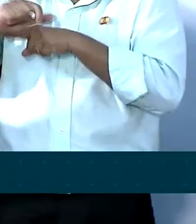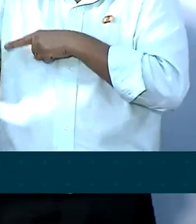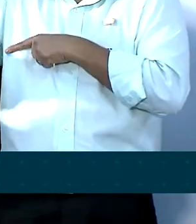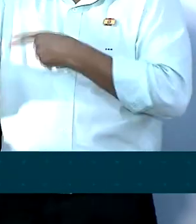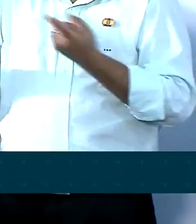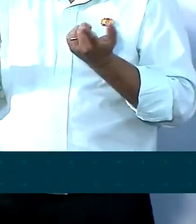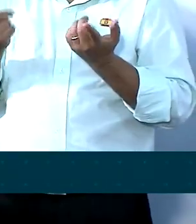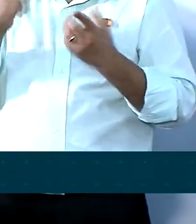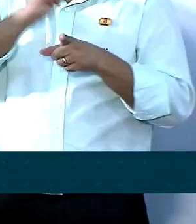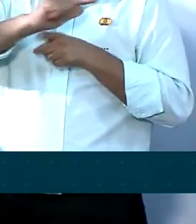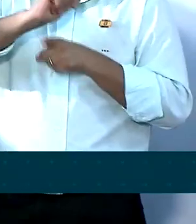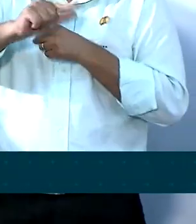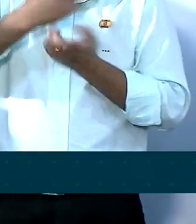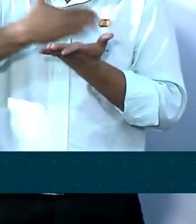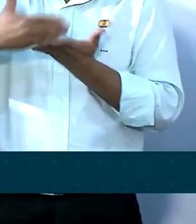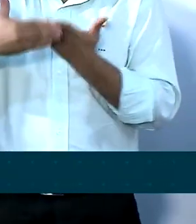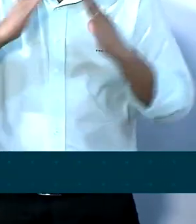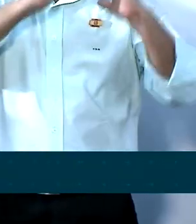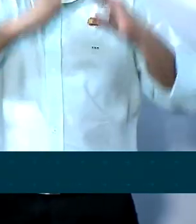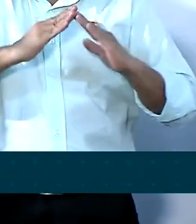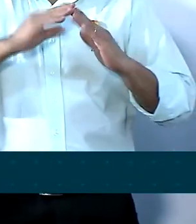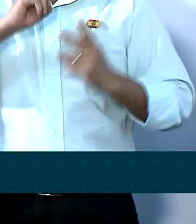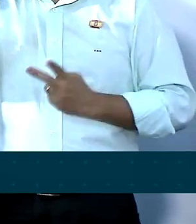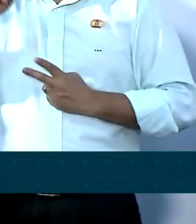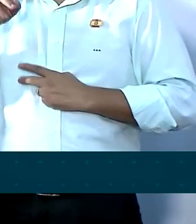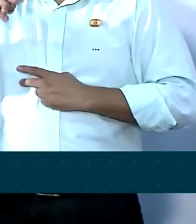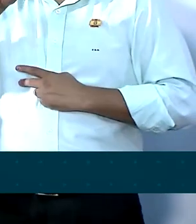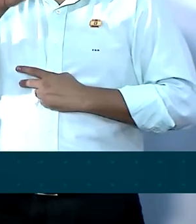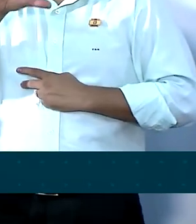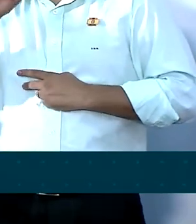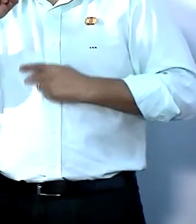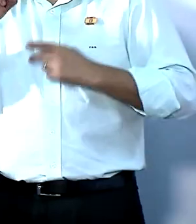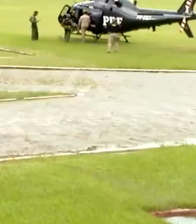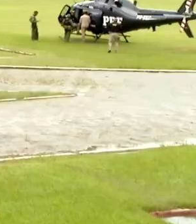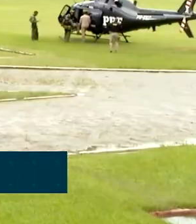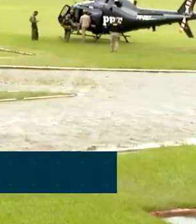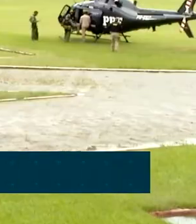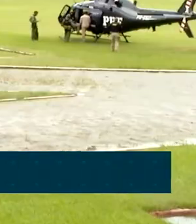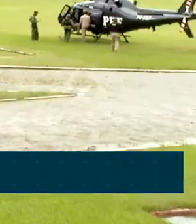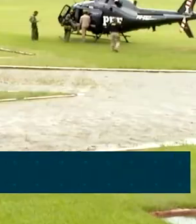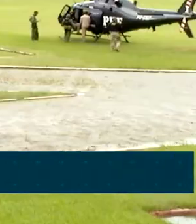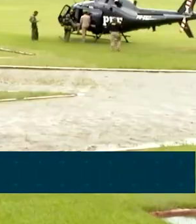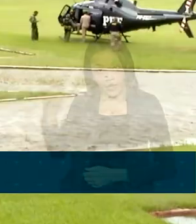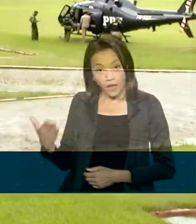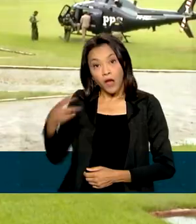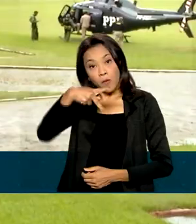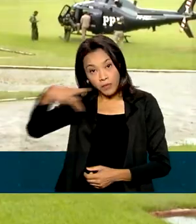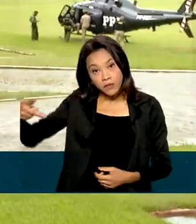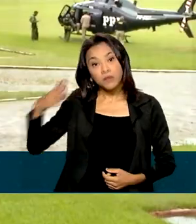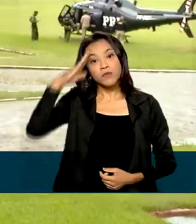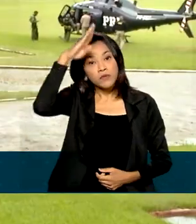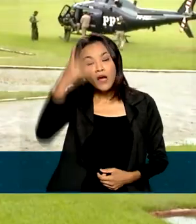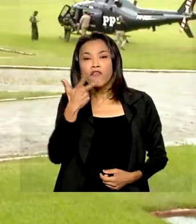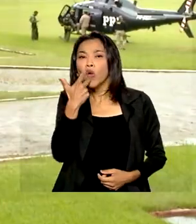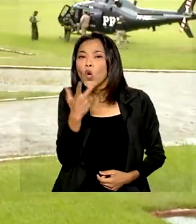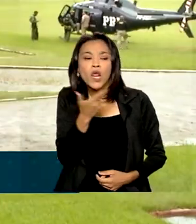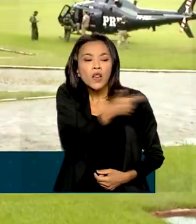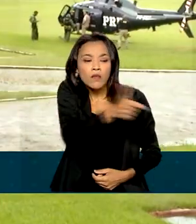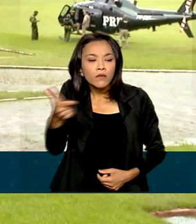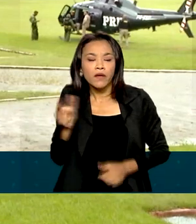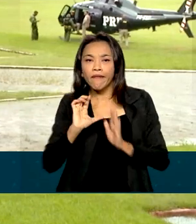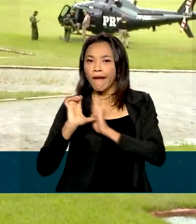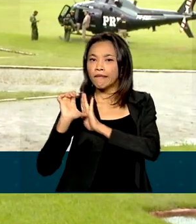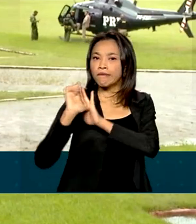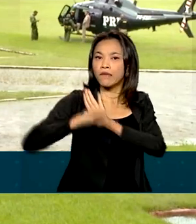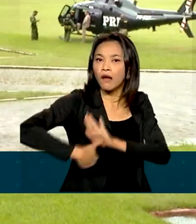parte imobiliária, na parte de micro e pequenas operações. O presidente Bolsonaro disse que não houve atraso nas decisões